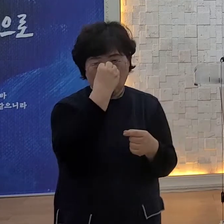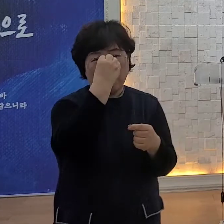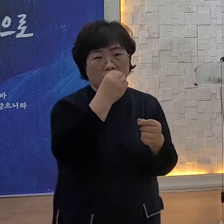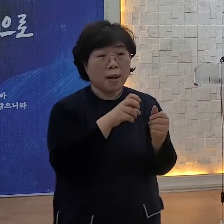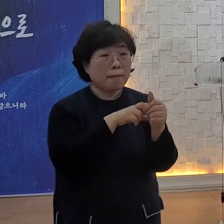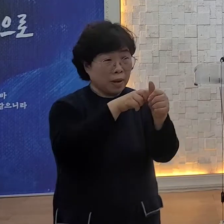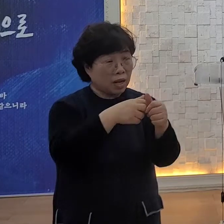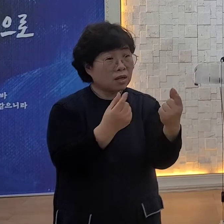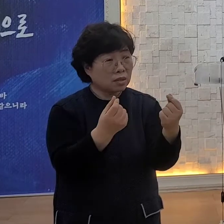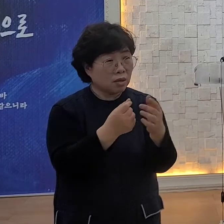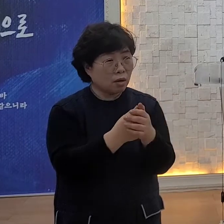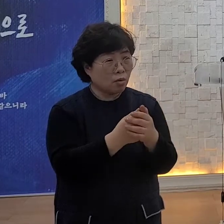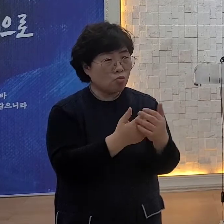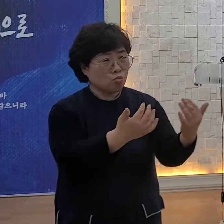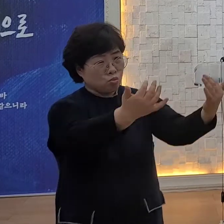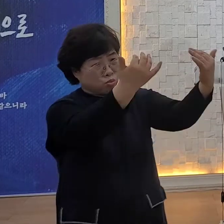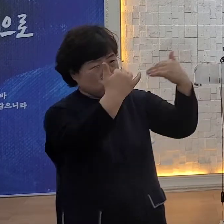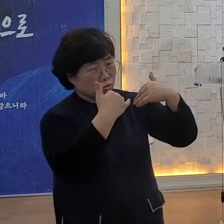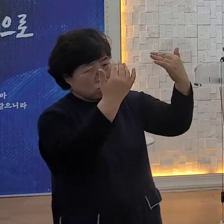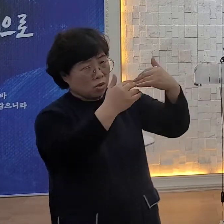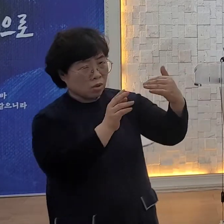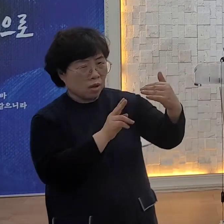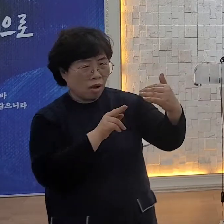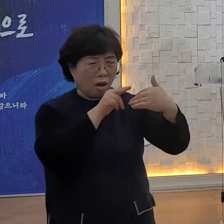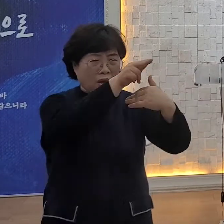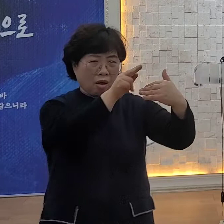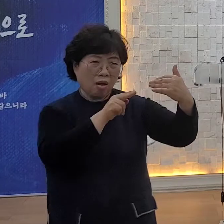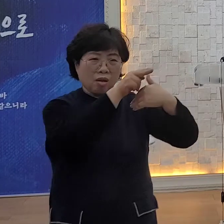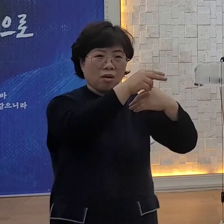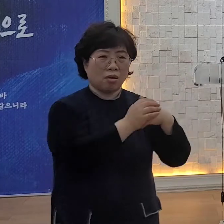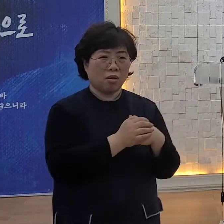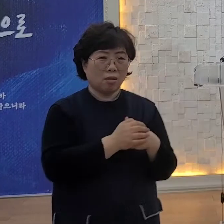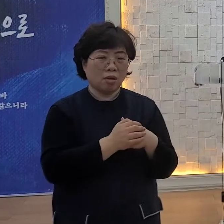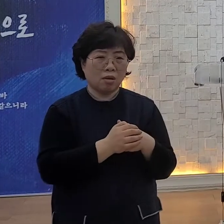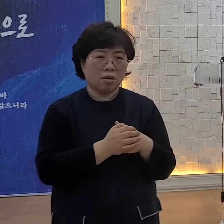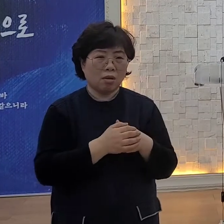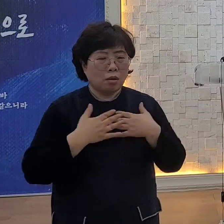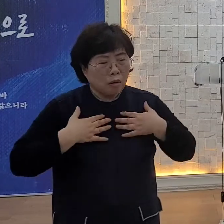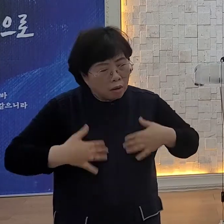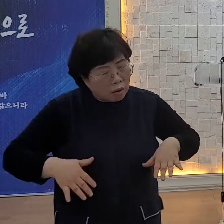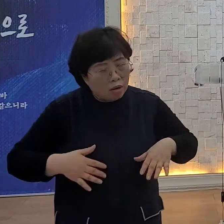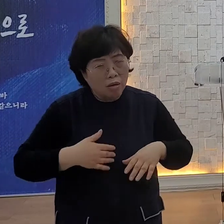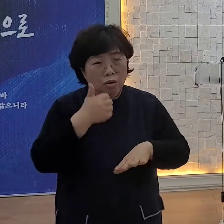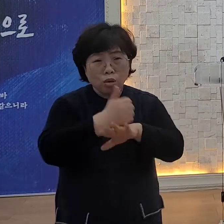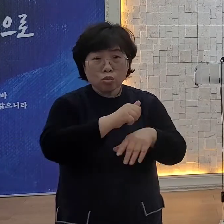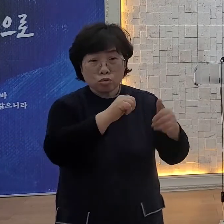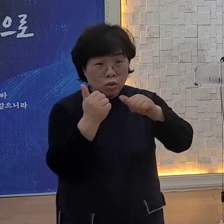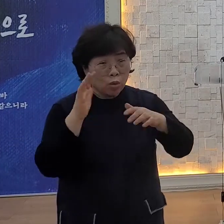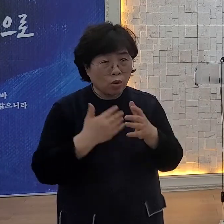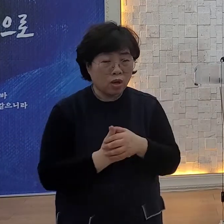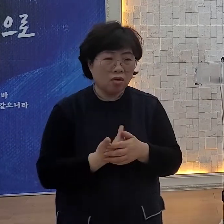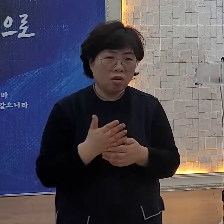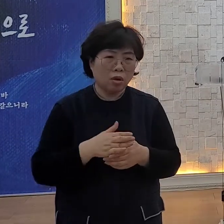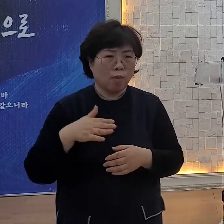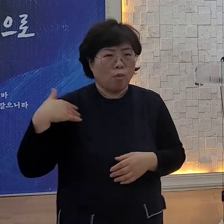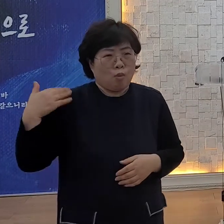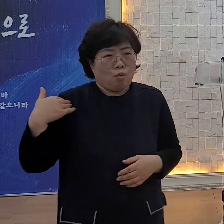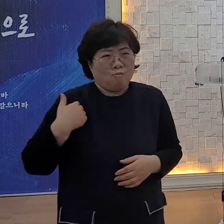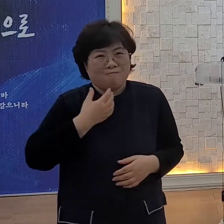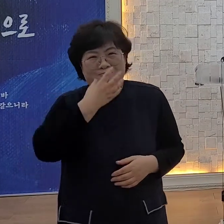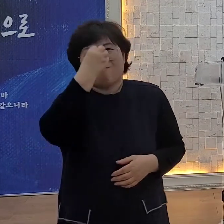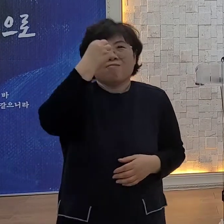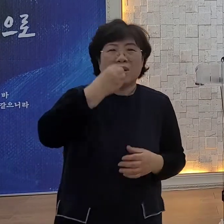그 물살이 내려오는 그 상황 가운데 한번 이겨보겠다고 올라가 봤자 결국 힘 빠져서 죽는데 그것도 모르고 그냥